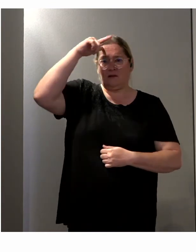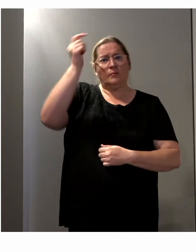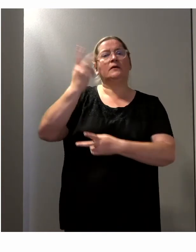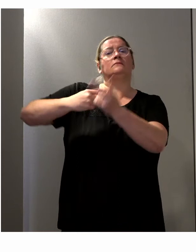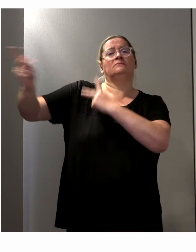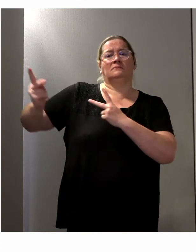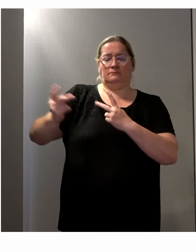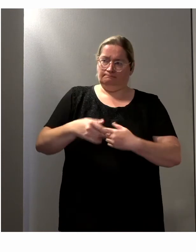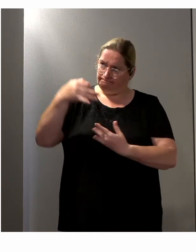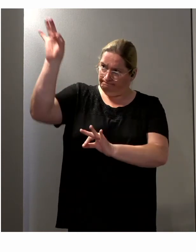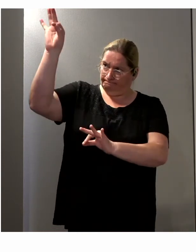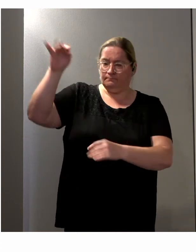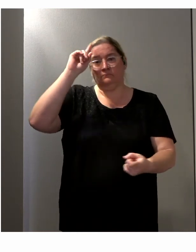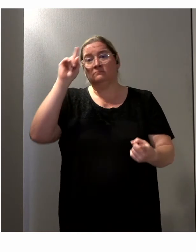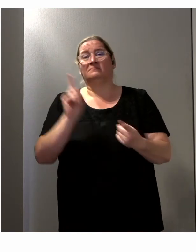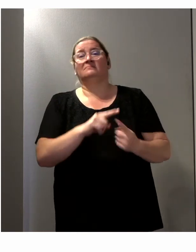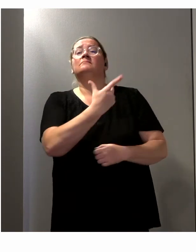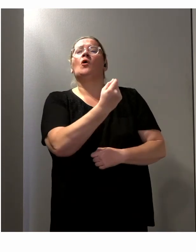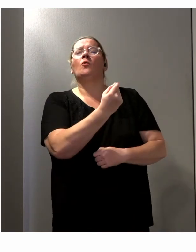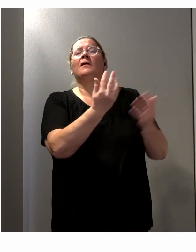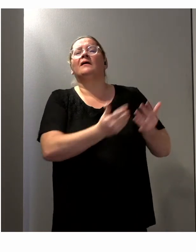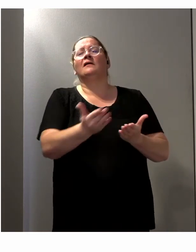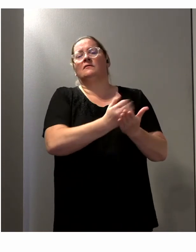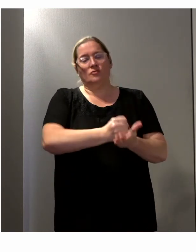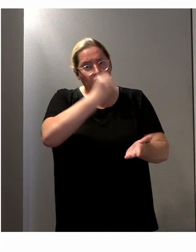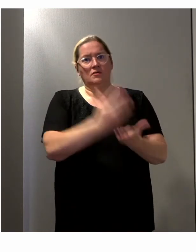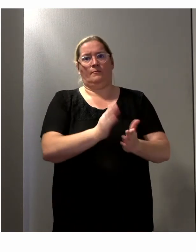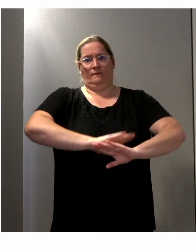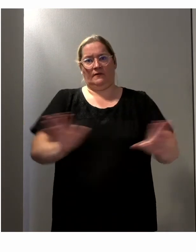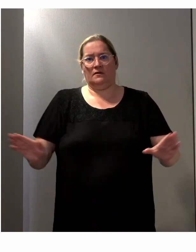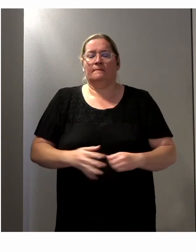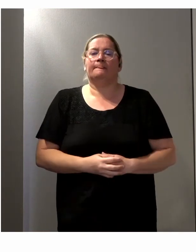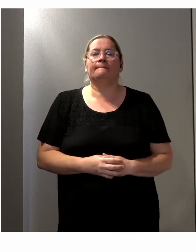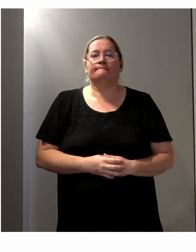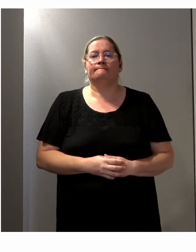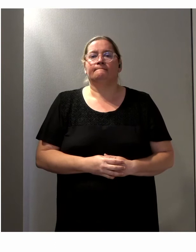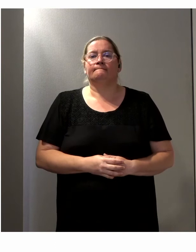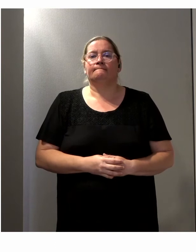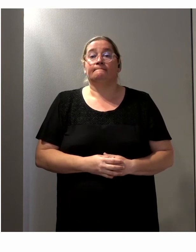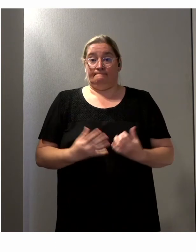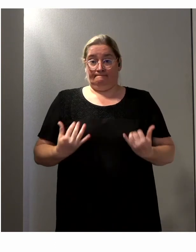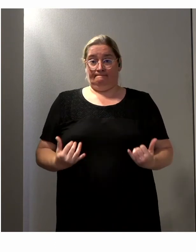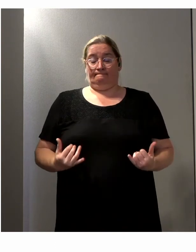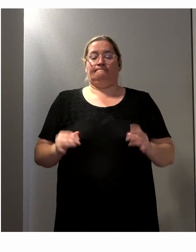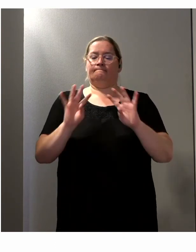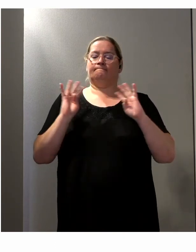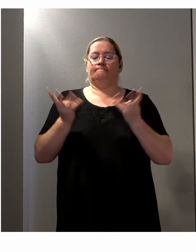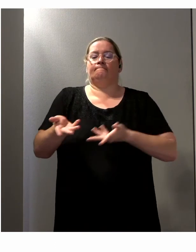pour demander la déconjugalisation. Et à la question qui est posée par cette table ronde,